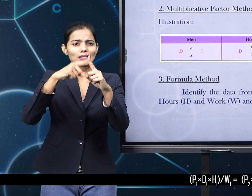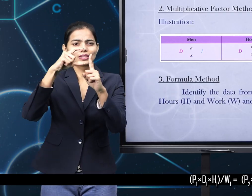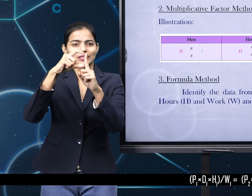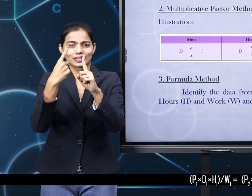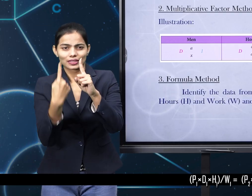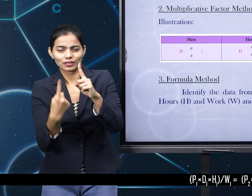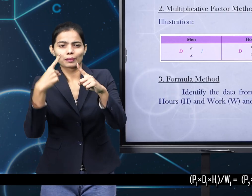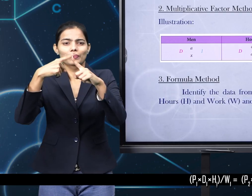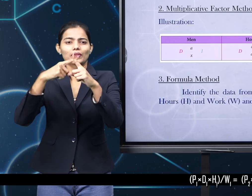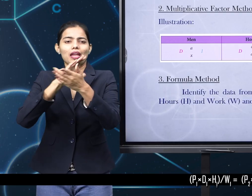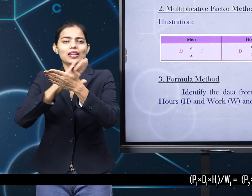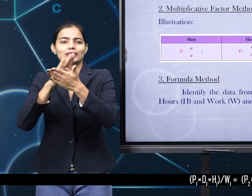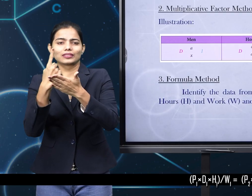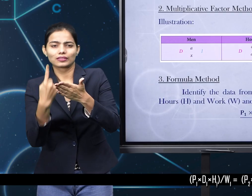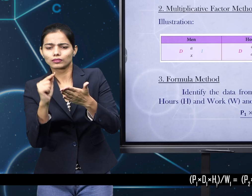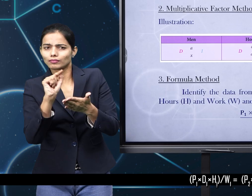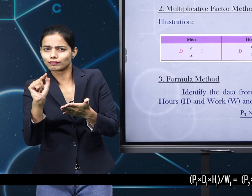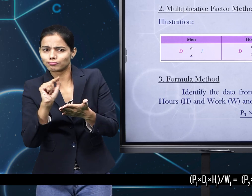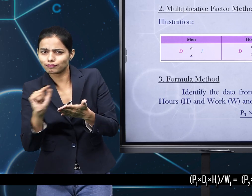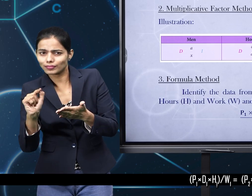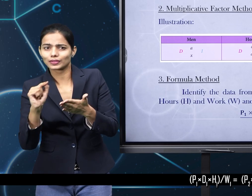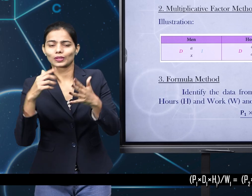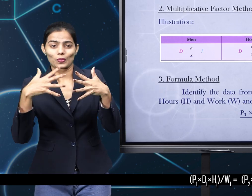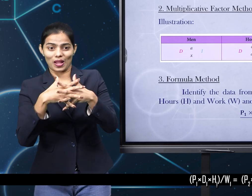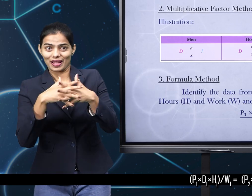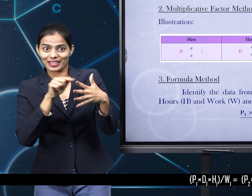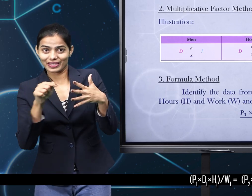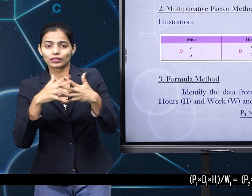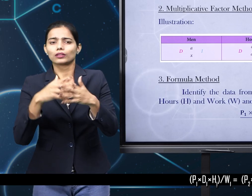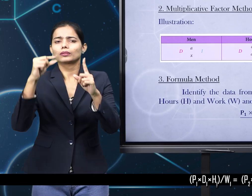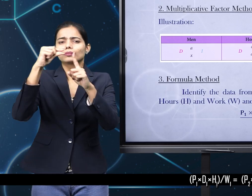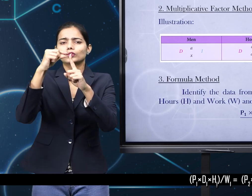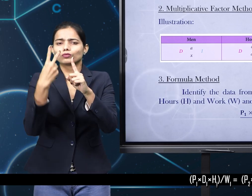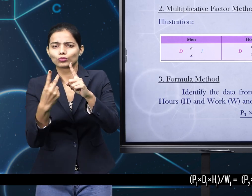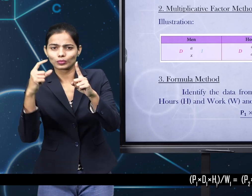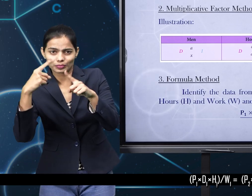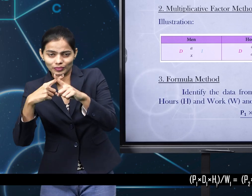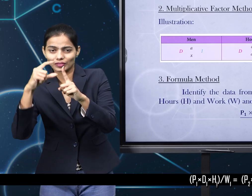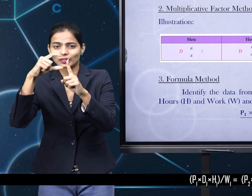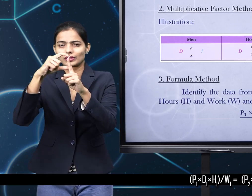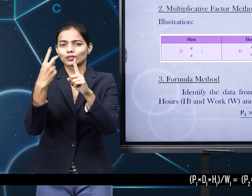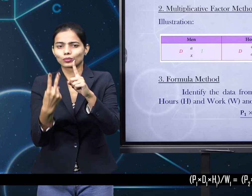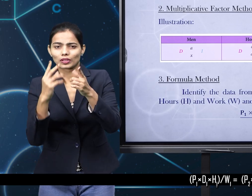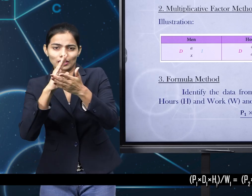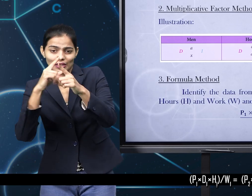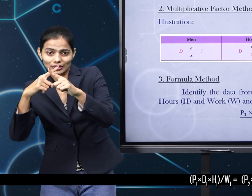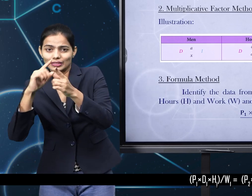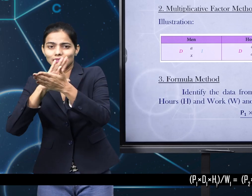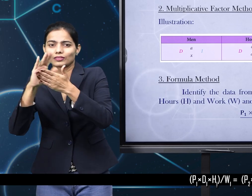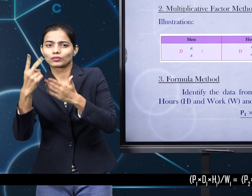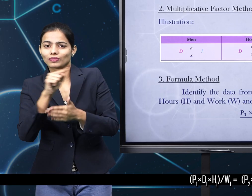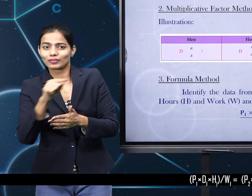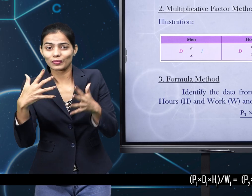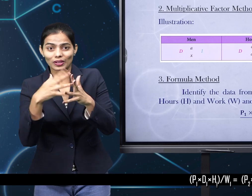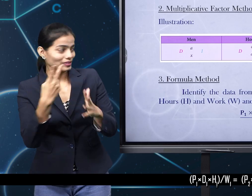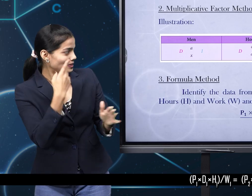P1 गुणिले D1 गुणिले H1 भागिले W1 बरोबर P2 गुणिले D2 गुणिले H2 भागिले